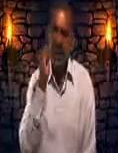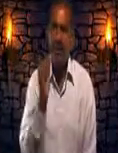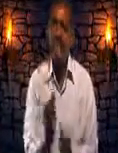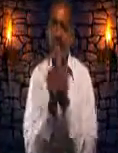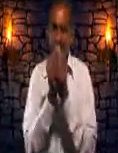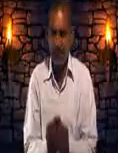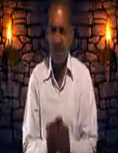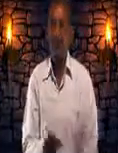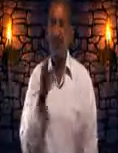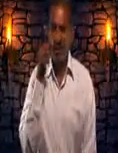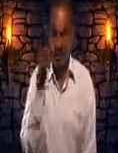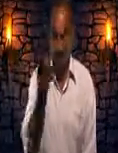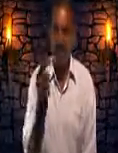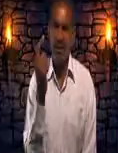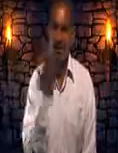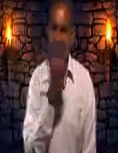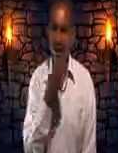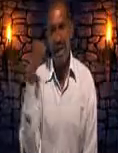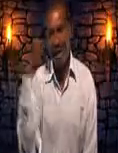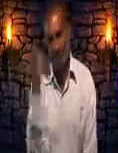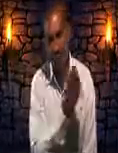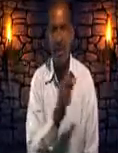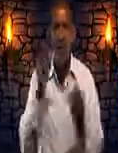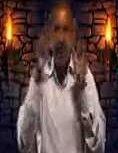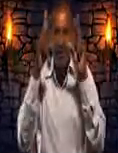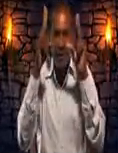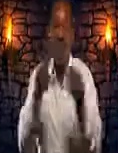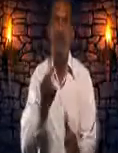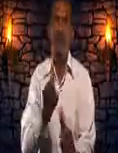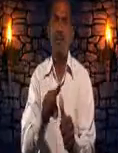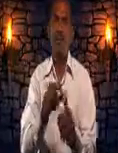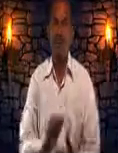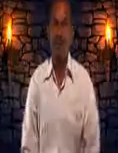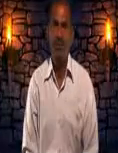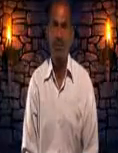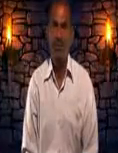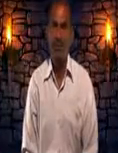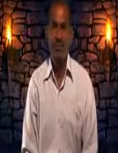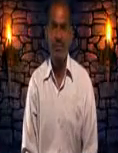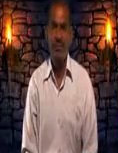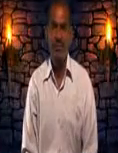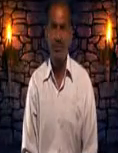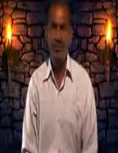உனக்கு என்ன செய்தான்? உன் கண்களை எப்படி திறந்தான் என்றார்கள்.